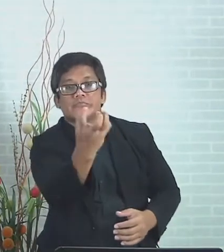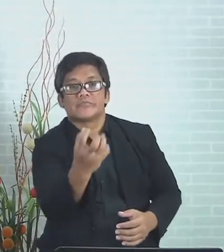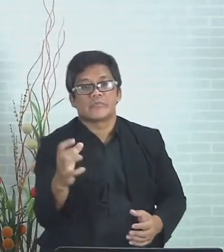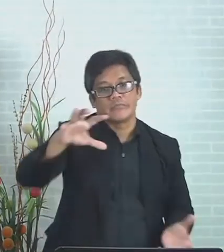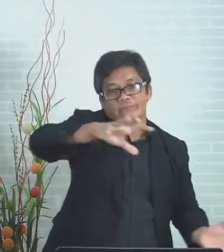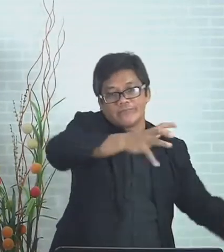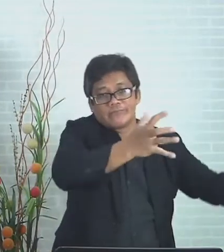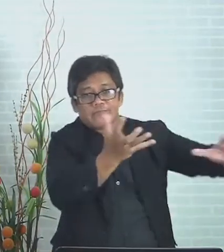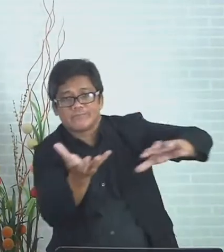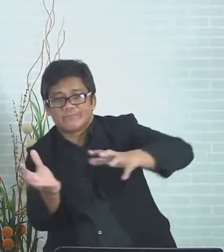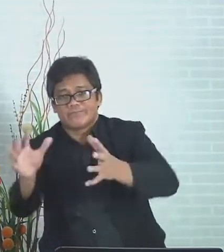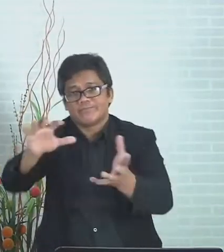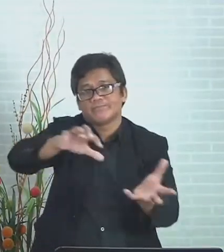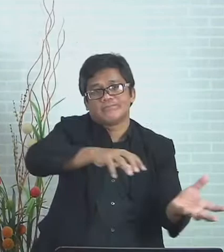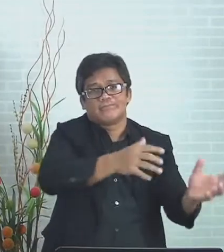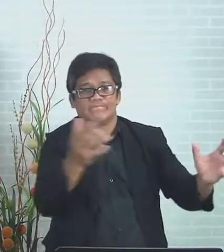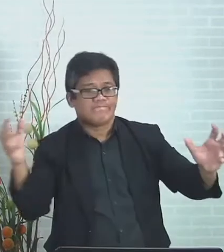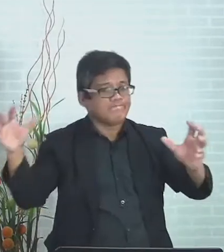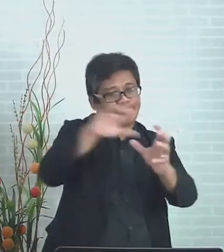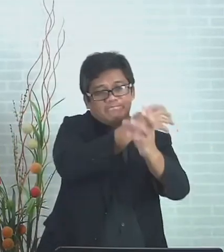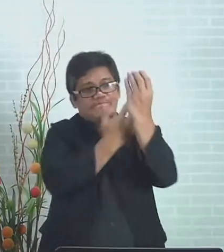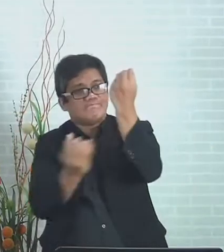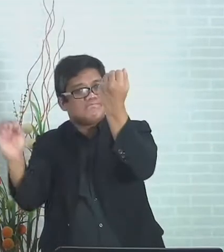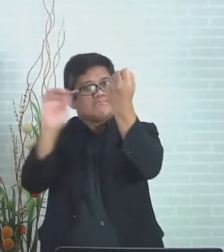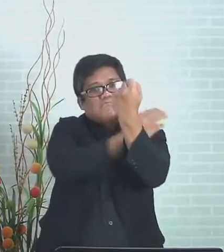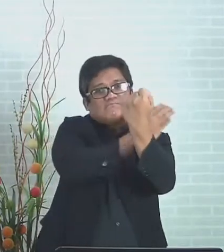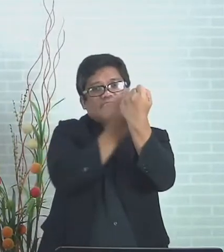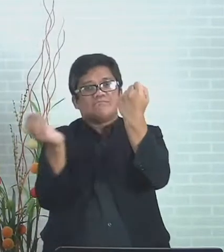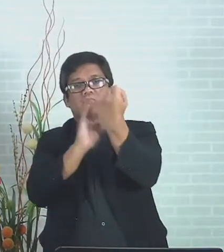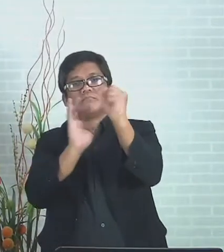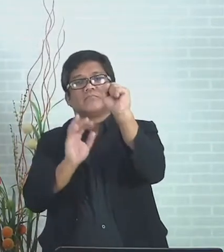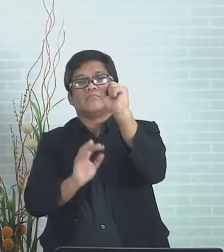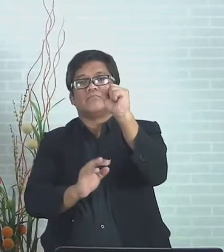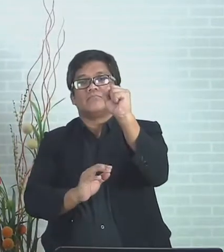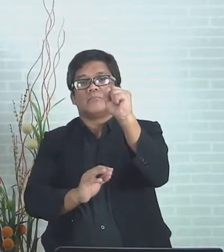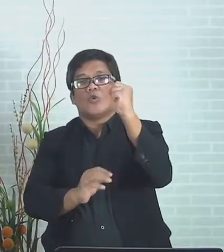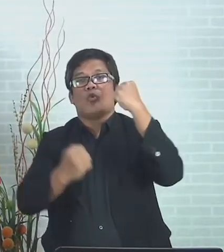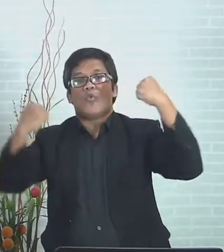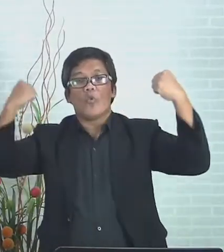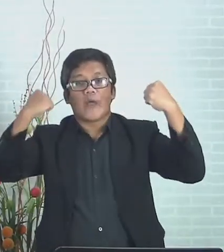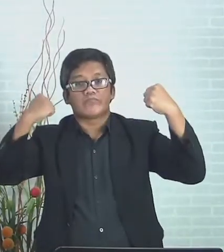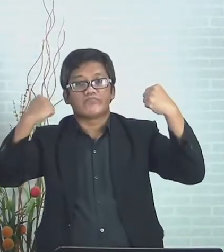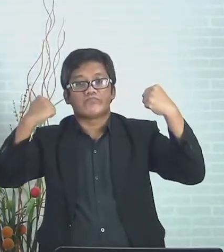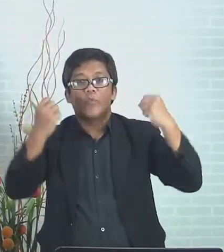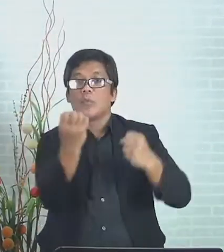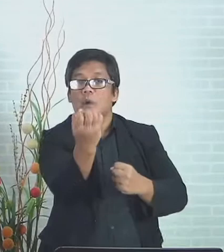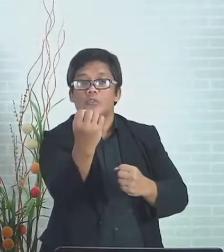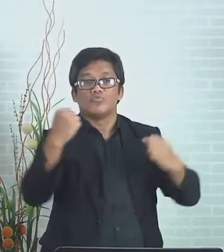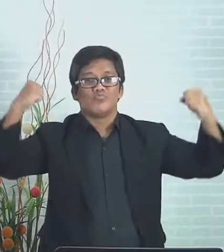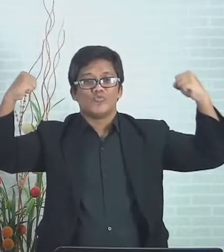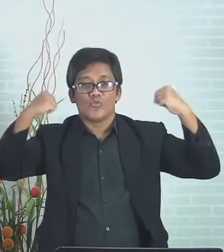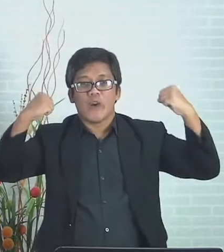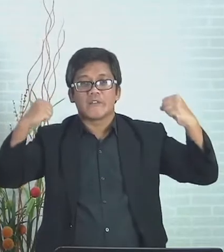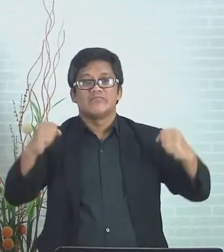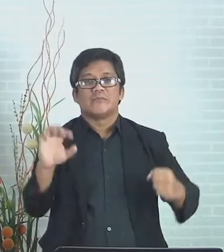gelombang ada bajaj menghantamnya tetapi batu itu tidak tergoncangkan dia tetap tegap dia tetap berdiri